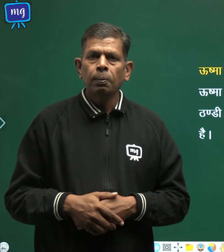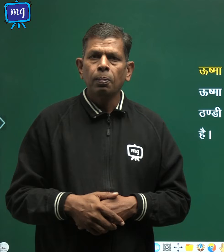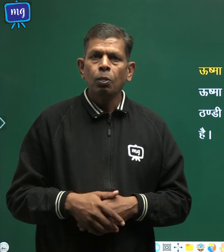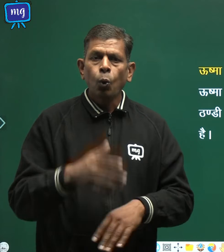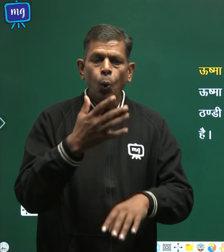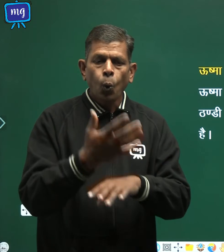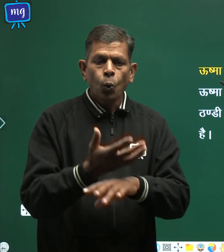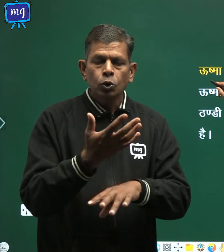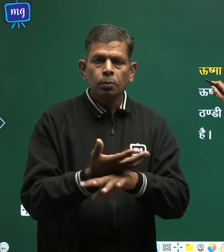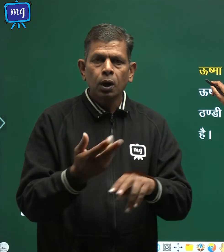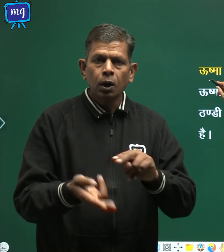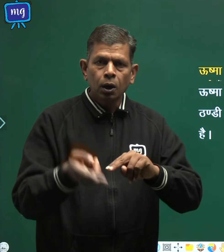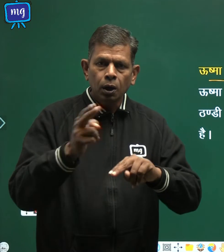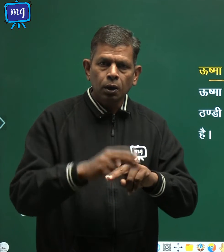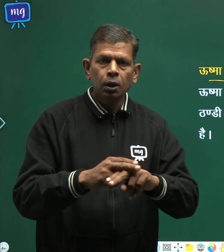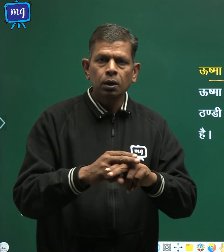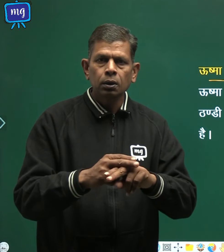ऊष्मा का स्थानांतरण।